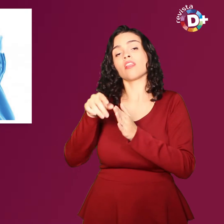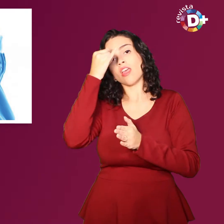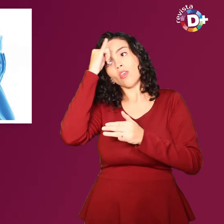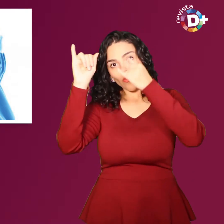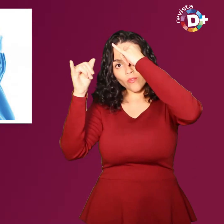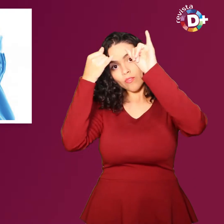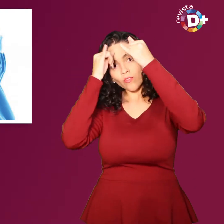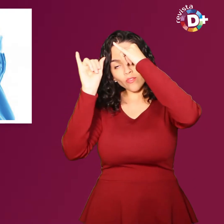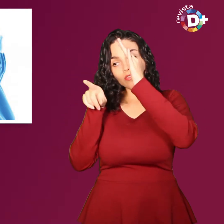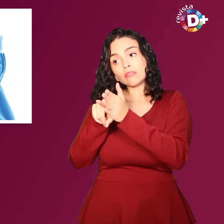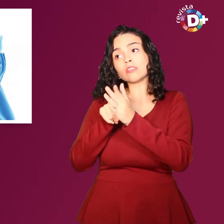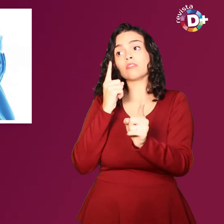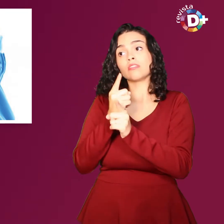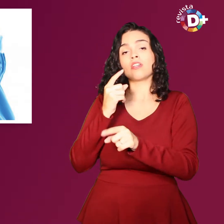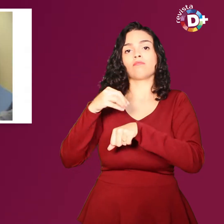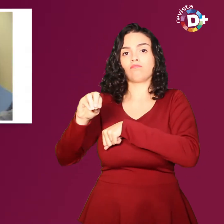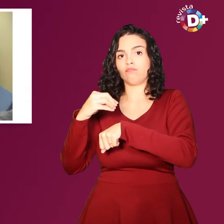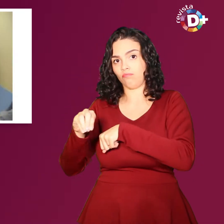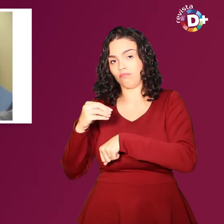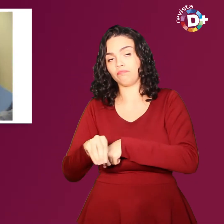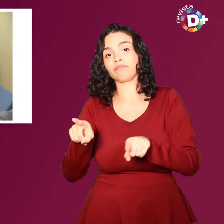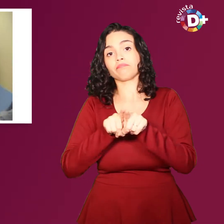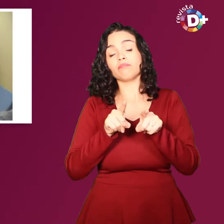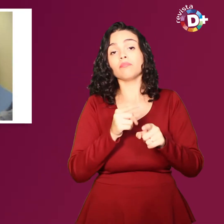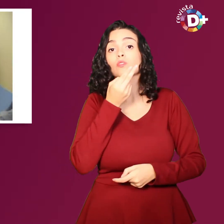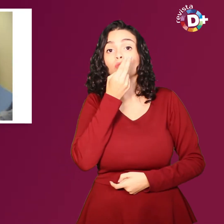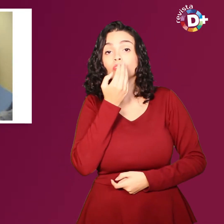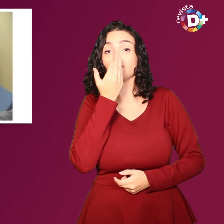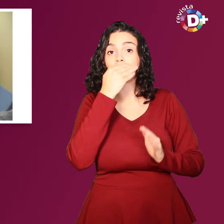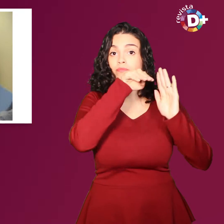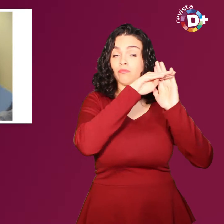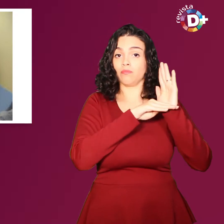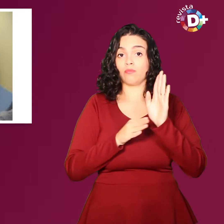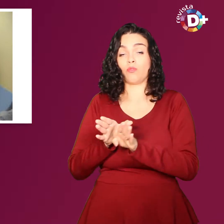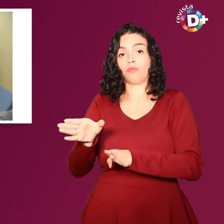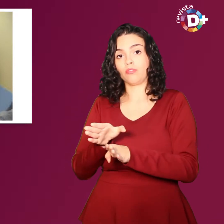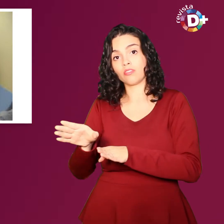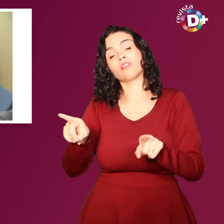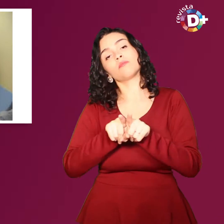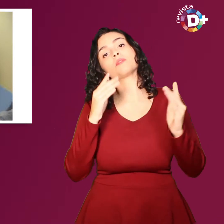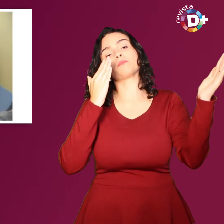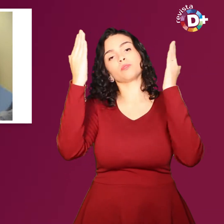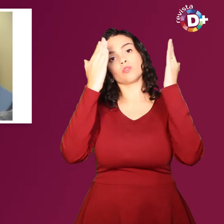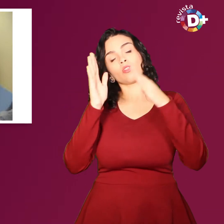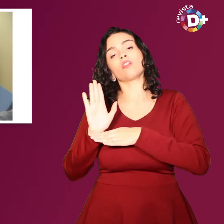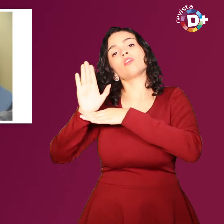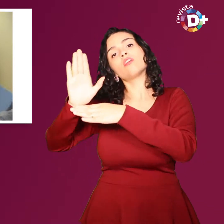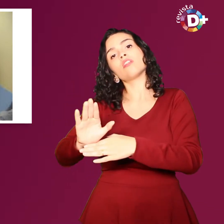prevenção secundária, ou seja, para evitar que um novo evento ocorra. A nutricionista indicará a melhor dieta. O